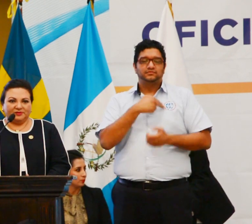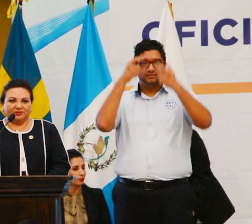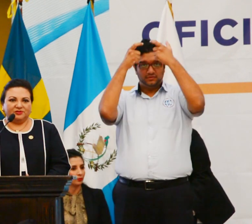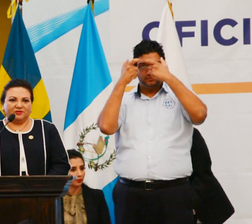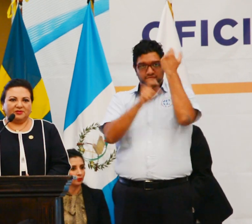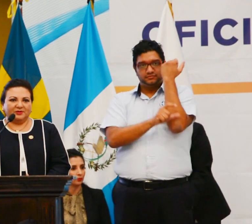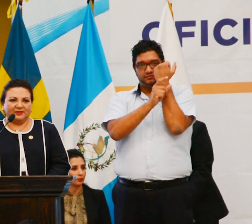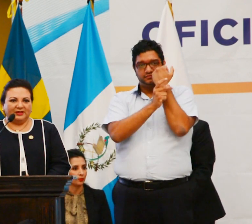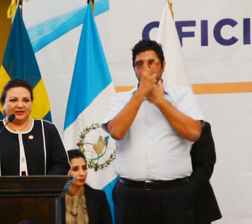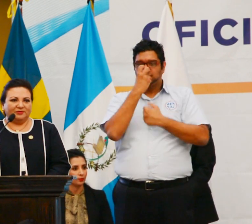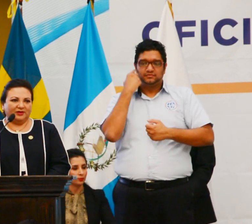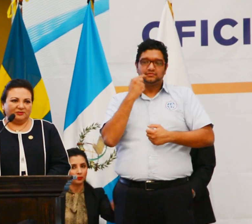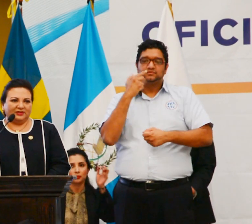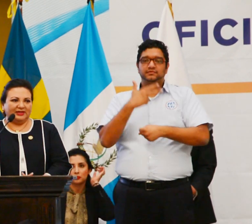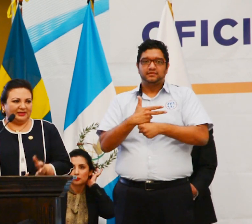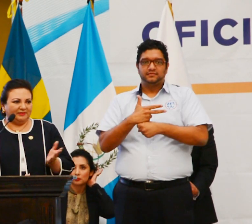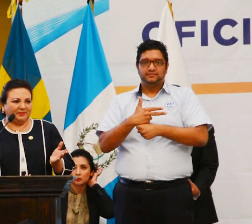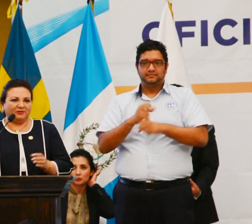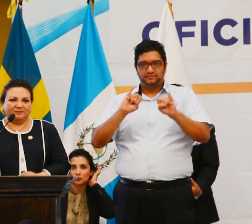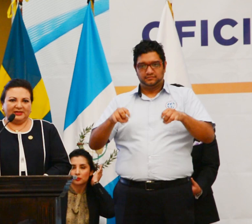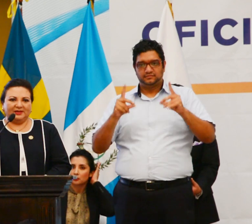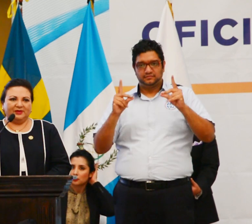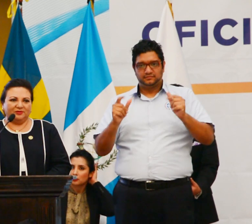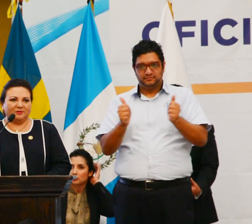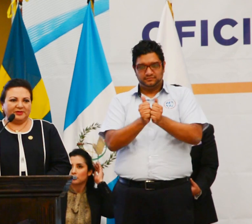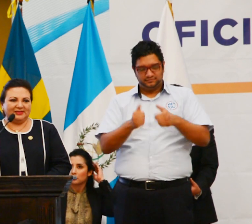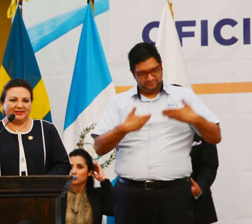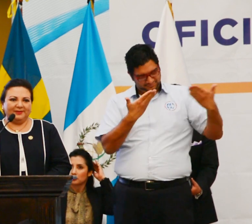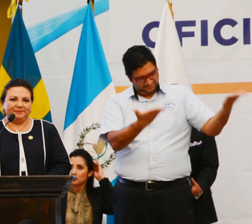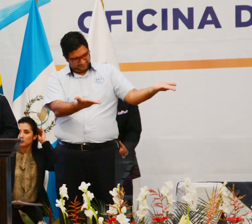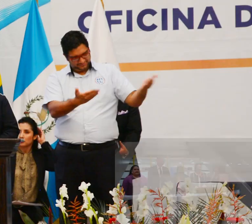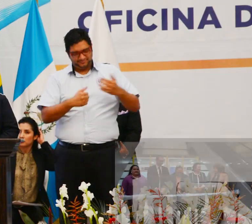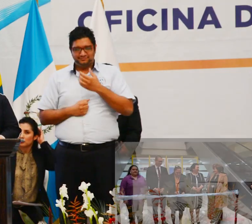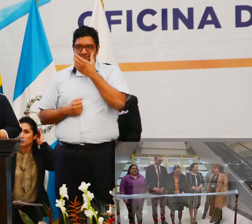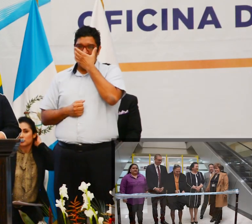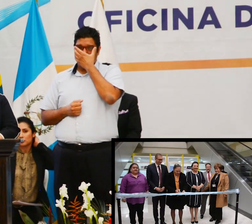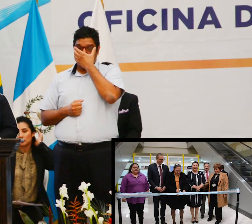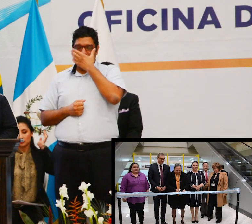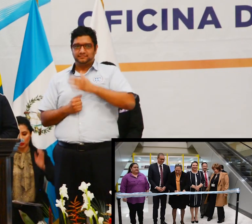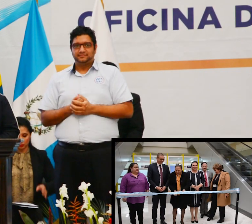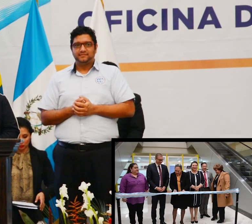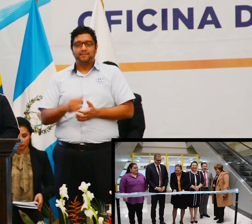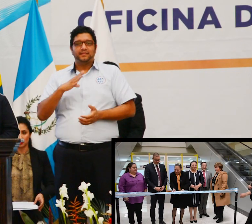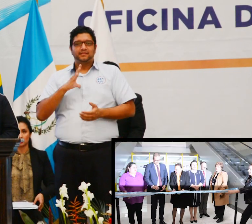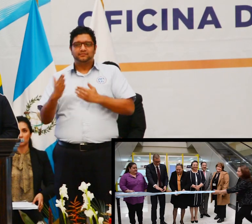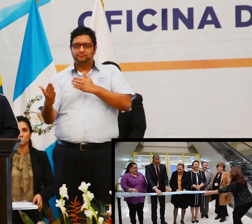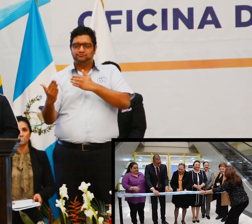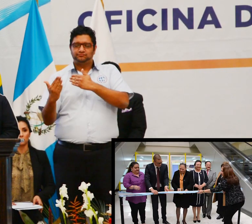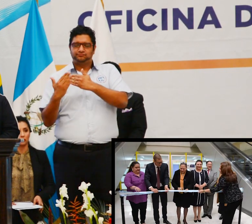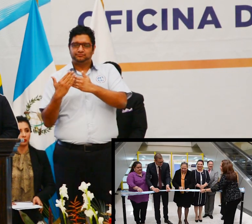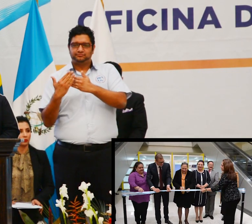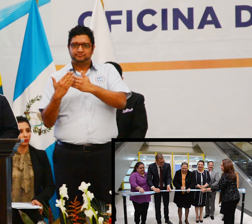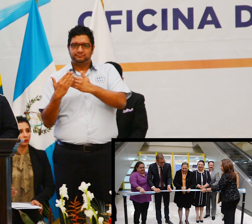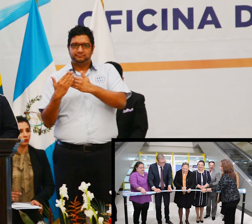Comité Pro Ciegos y Sordos de Guatemala, cuya junta directiva me acompaña y me honro presidir, hemos tenido acercamientos muy importantes